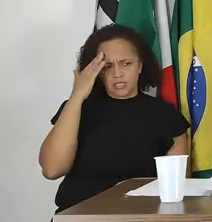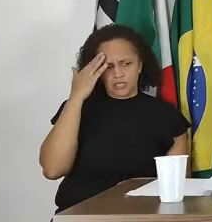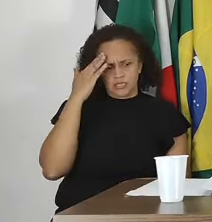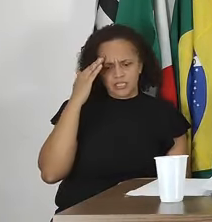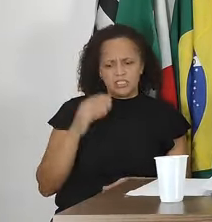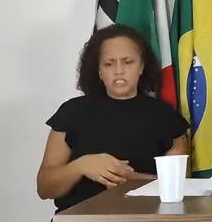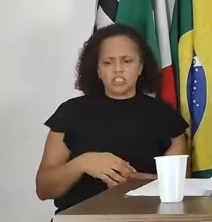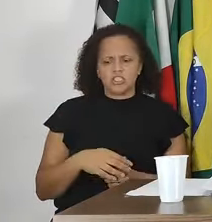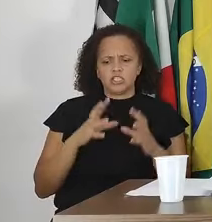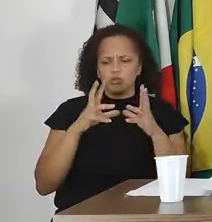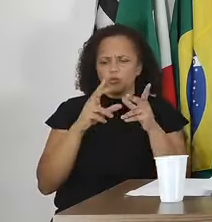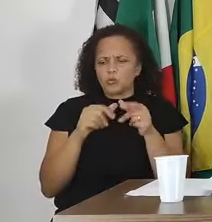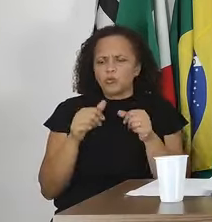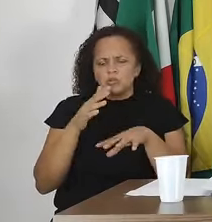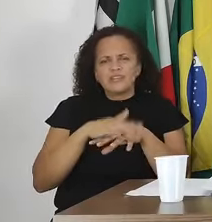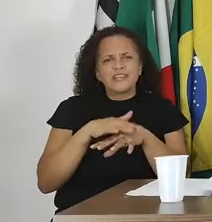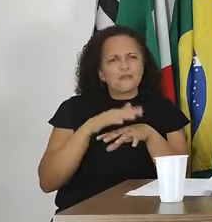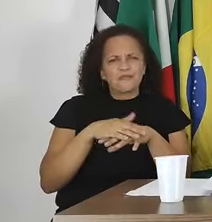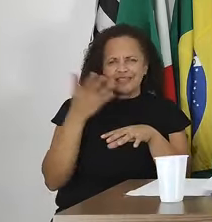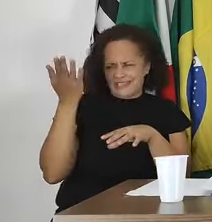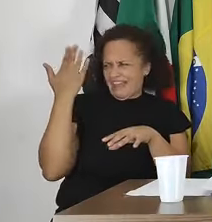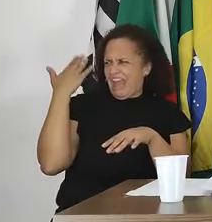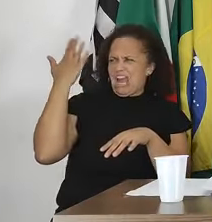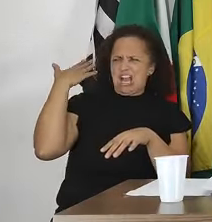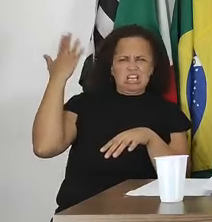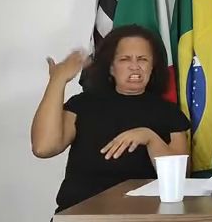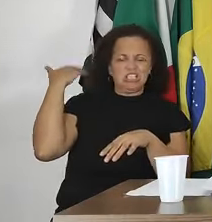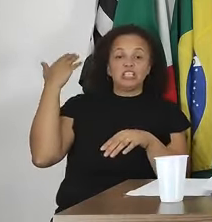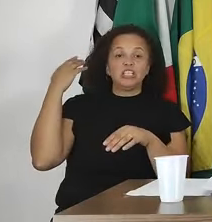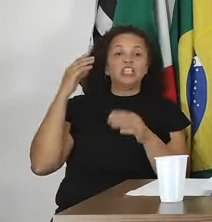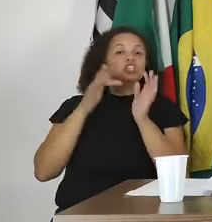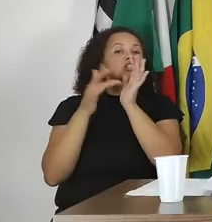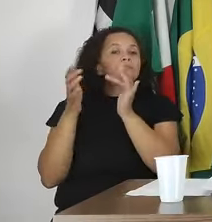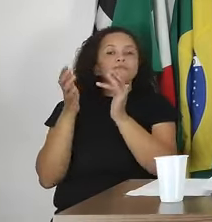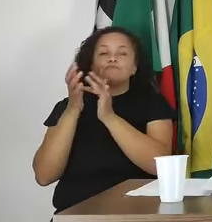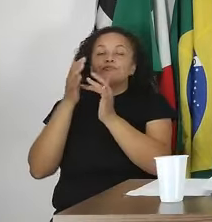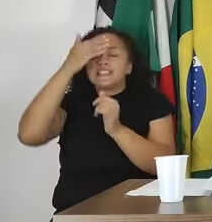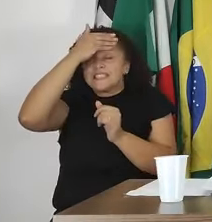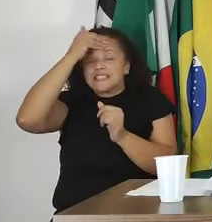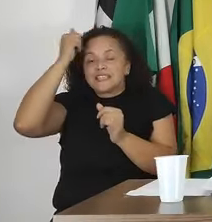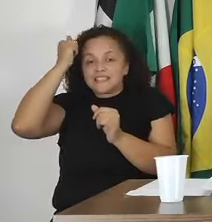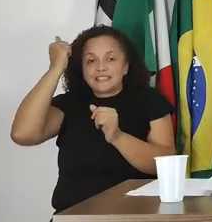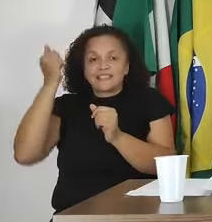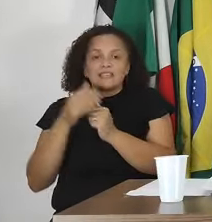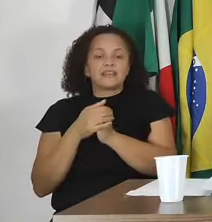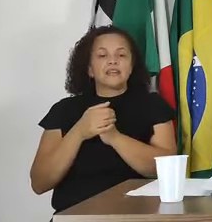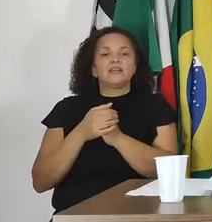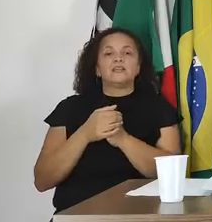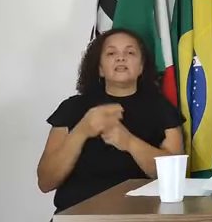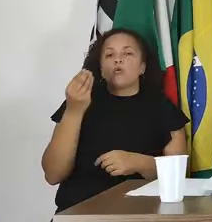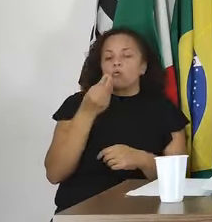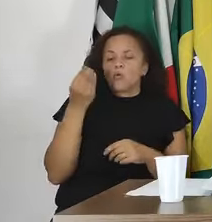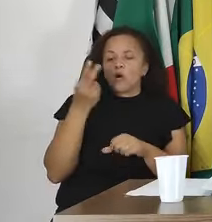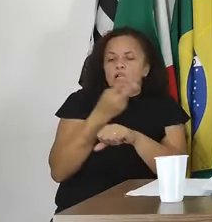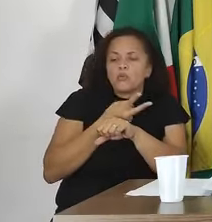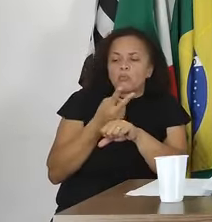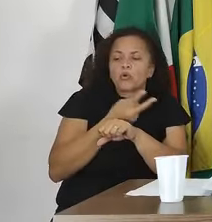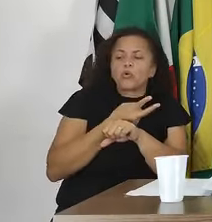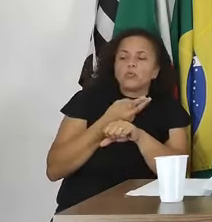apagou, passou uma borracha. Então, quando ele vai procurar o passado da Cida, antes de eu